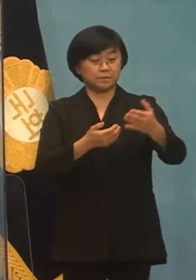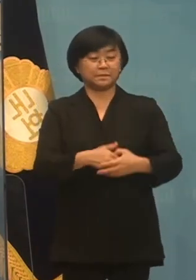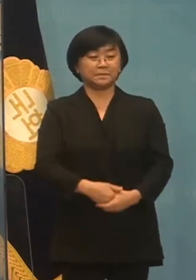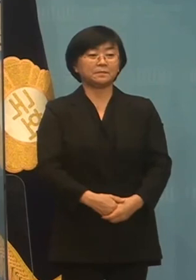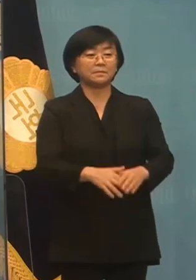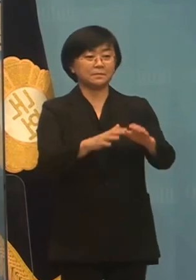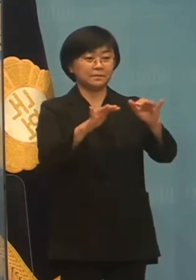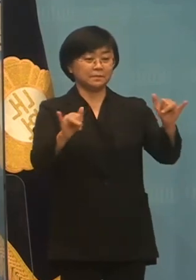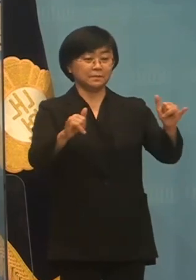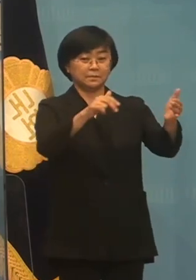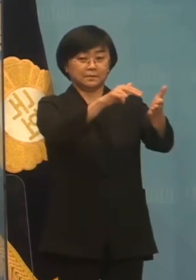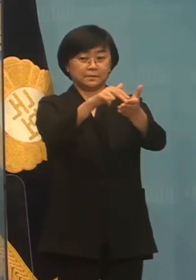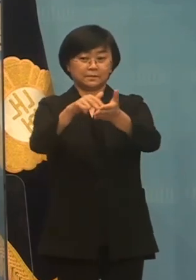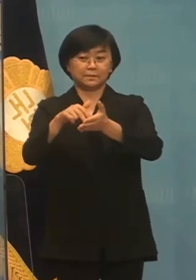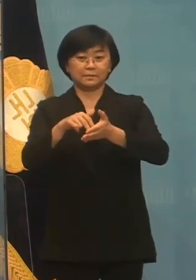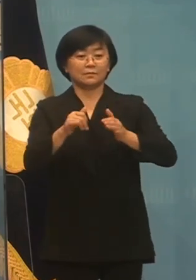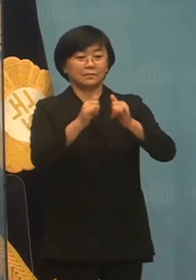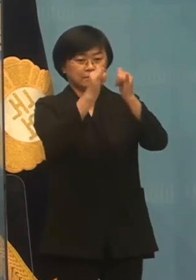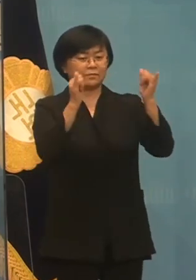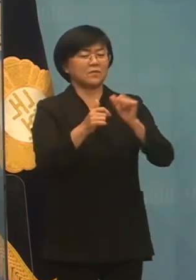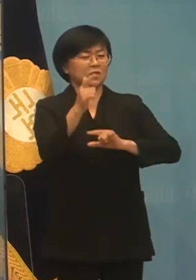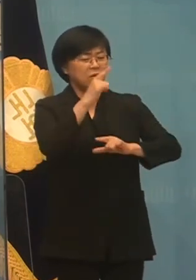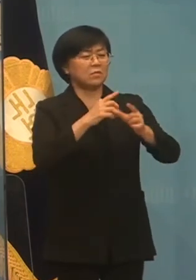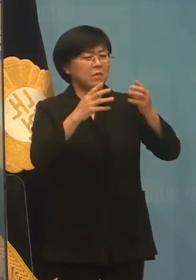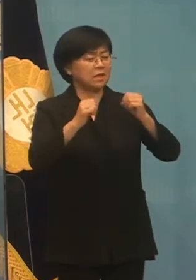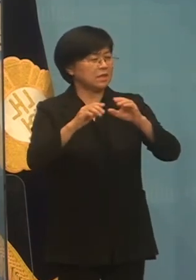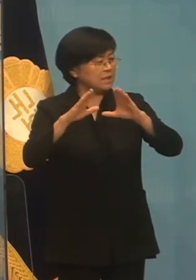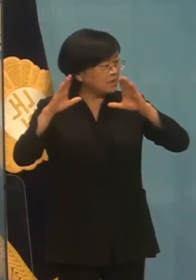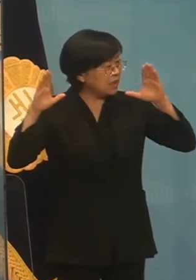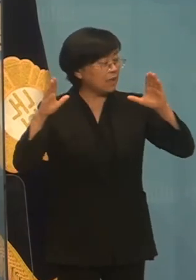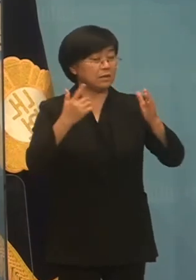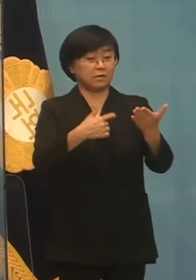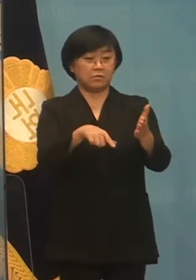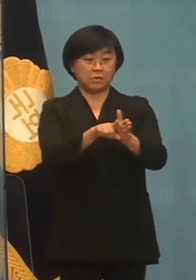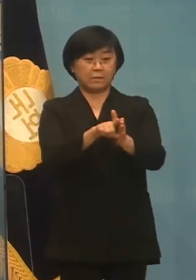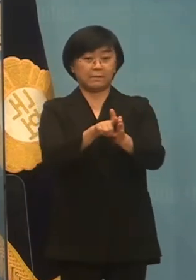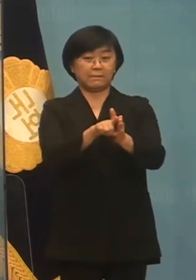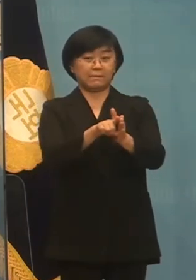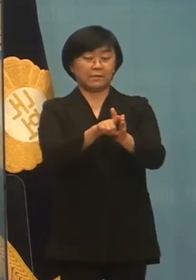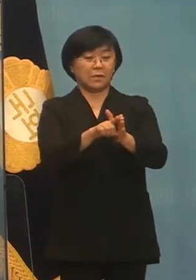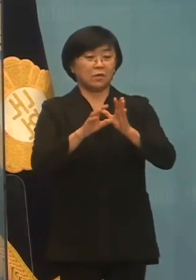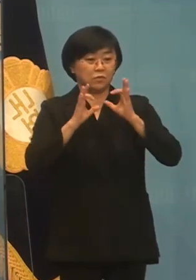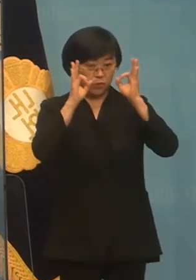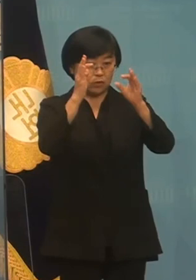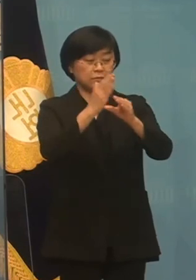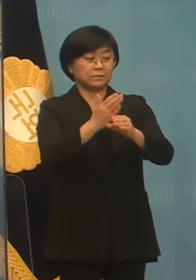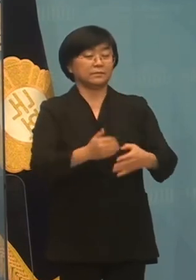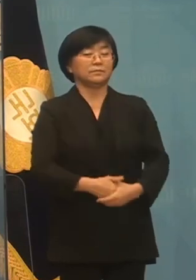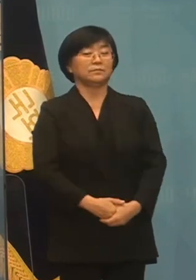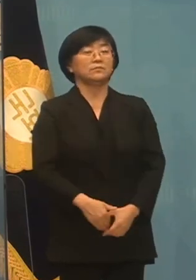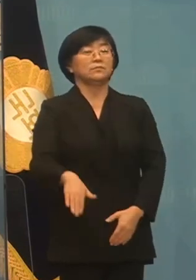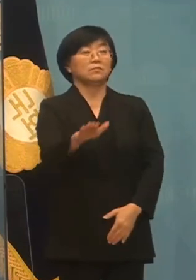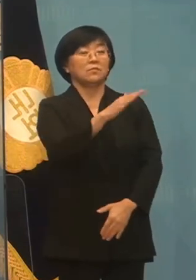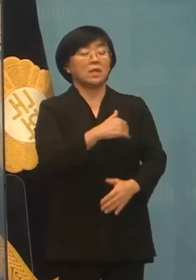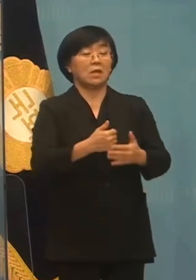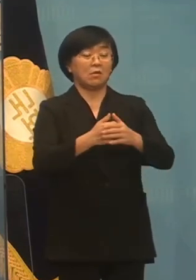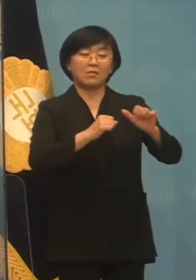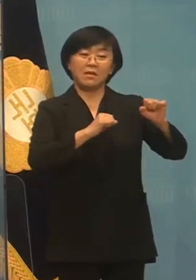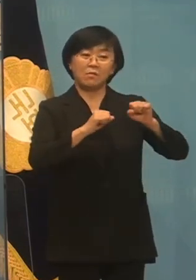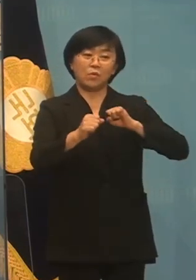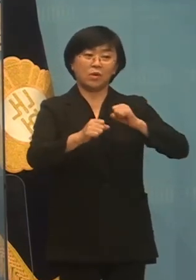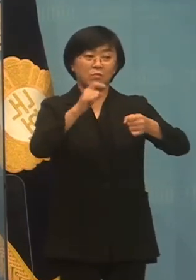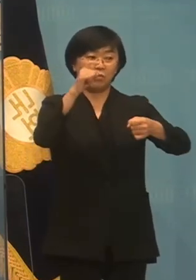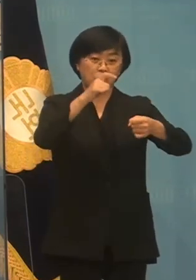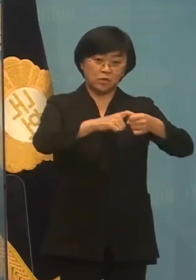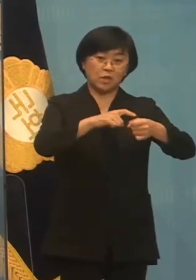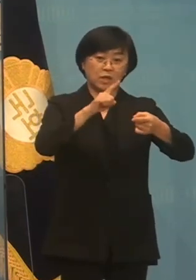그 사람들의 이야기가 이 사회에 훨씬 더 크게 들릴 수 있게 하려고 하고 있습니다. 그래서 저희의 어떤 캠페인의 어떤